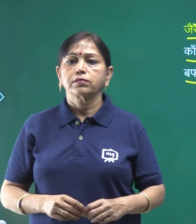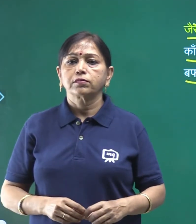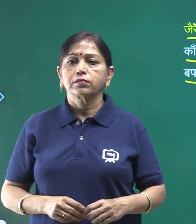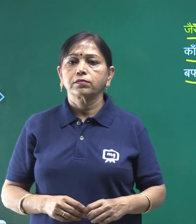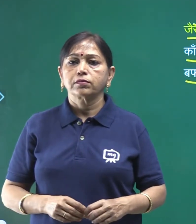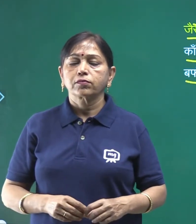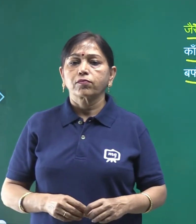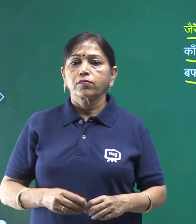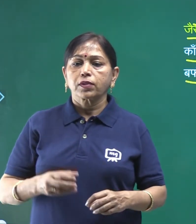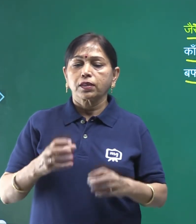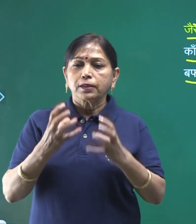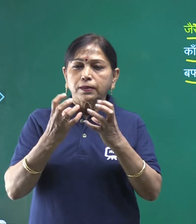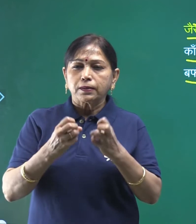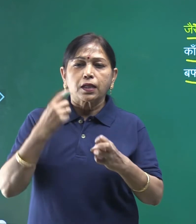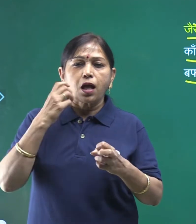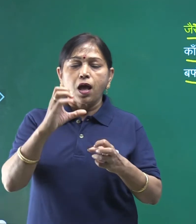बर्फ का पिघलना।